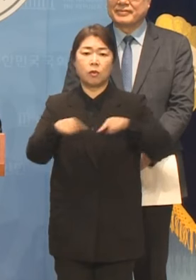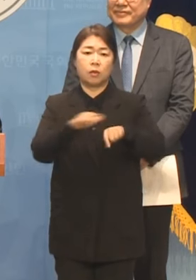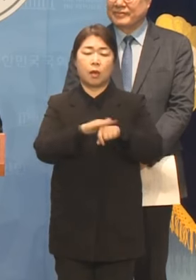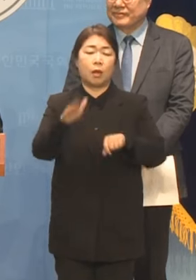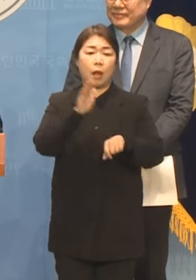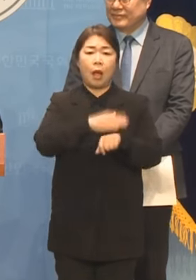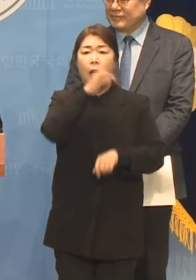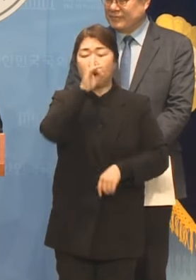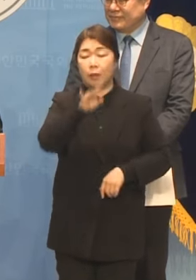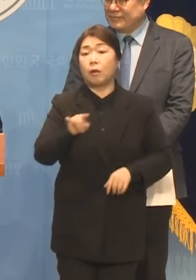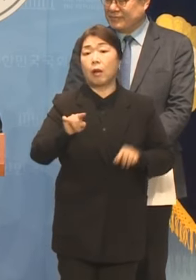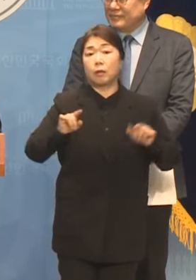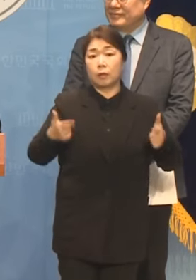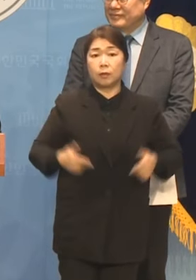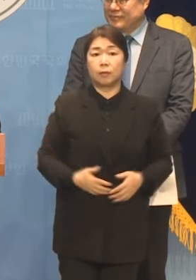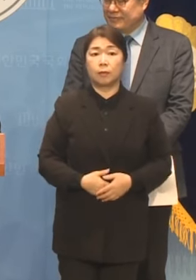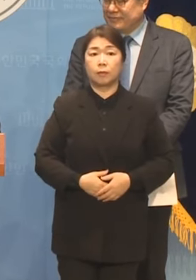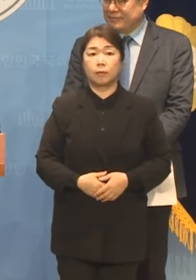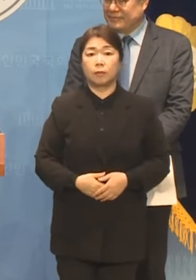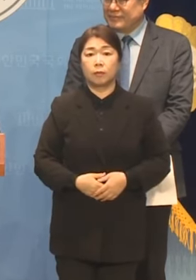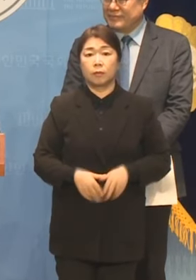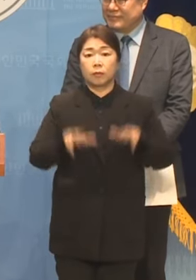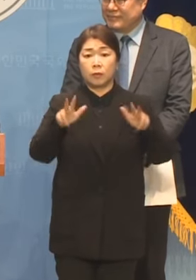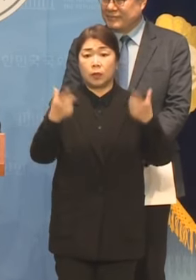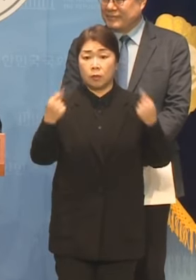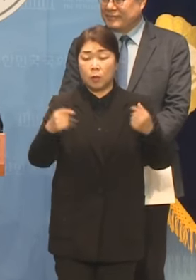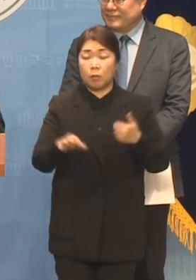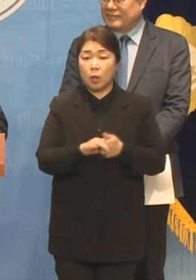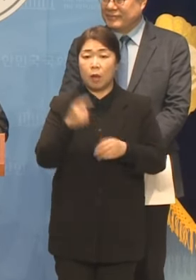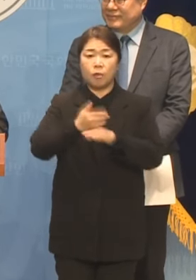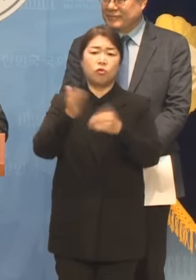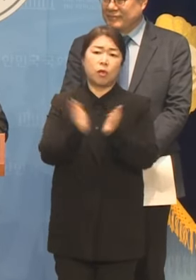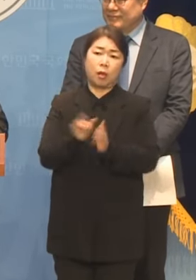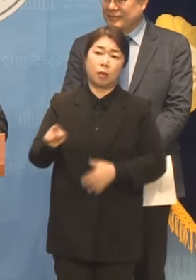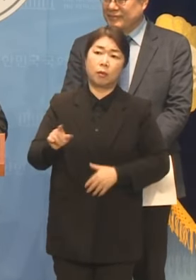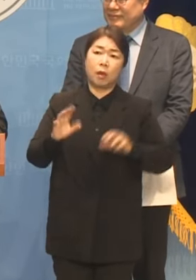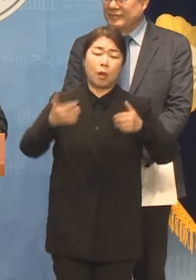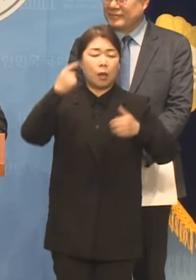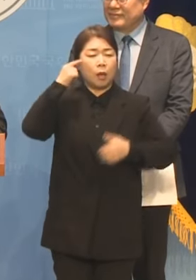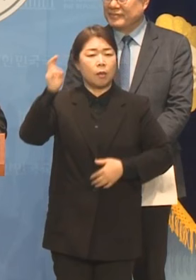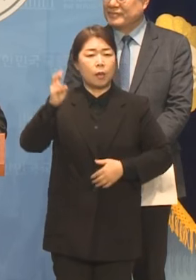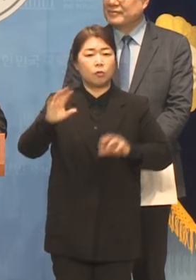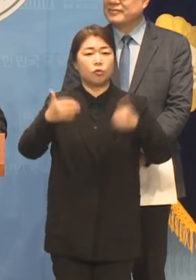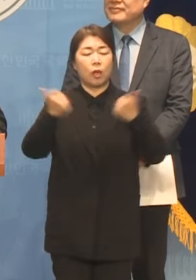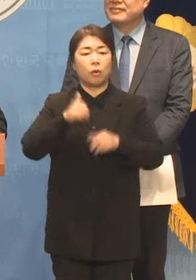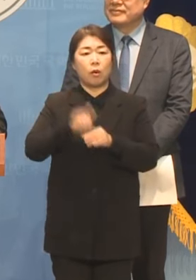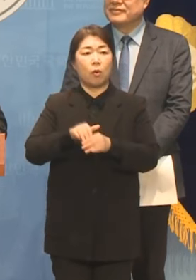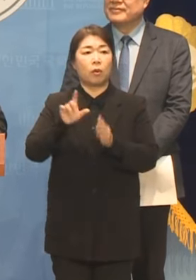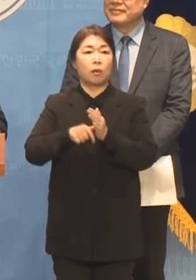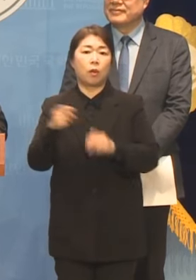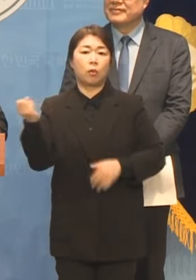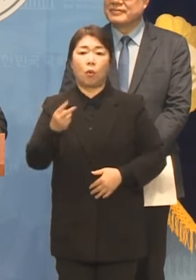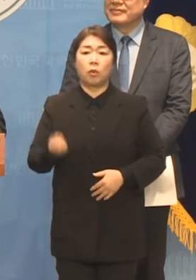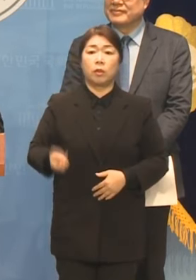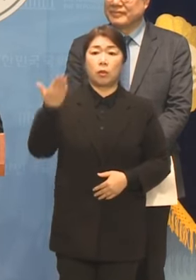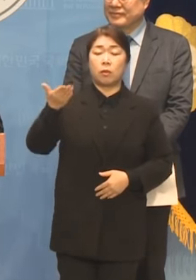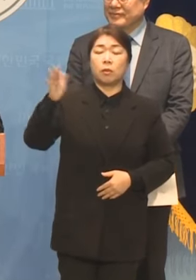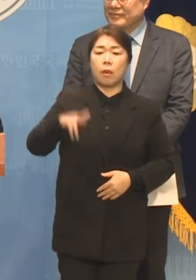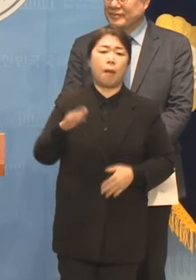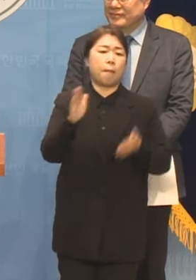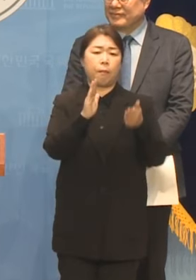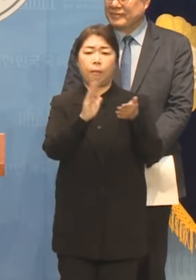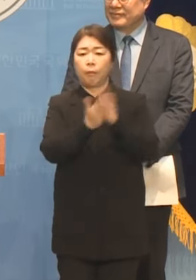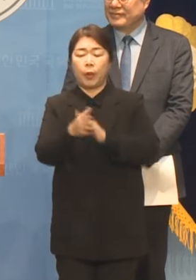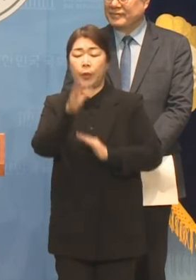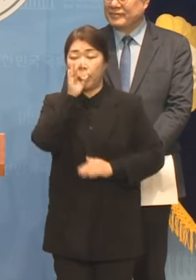된 것이 아닙니다 지금과 같다면 민주당이 총선에서 긴고 해도 달라질 수